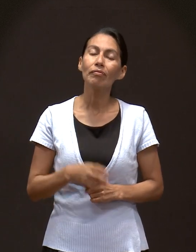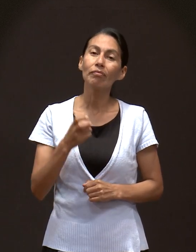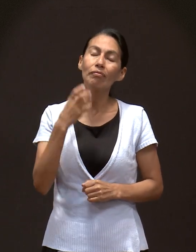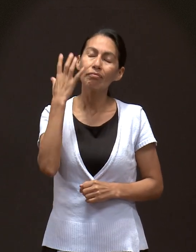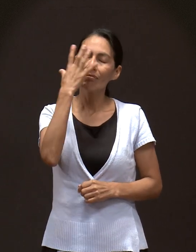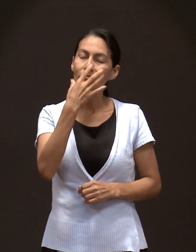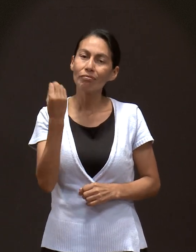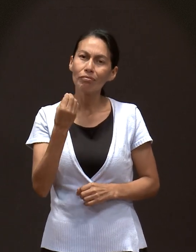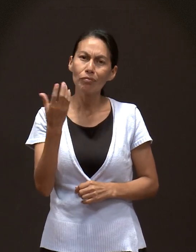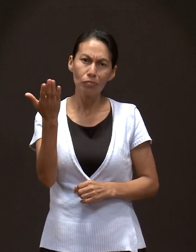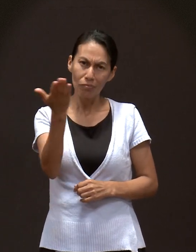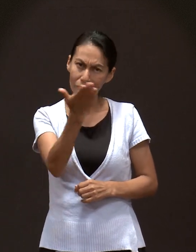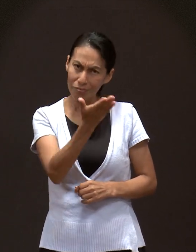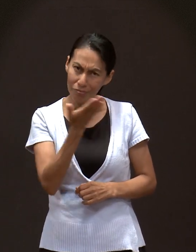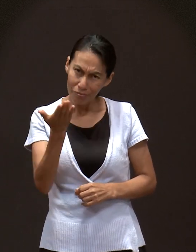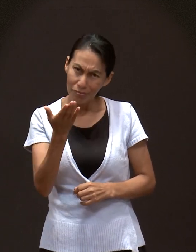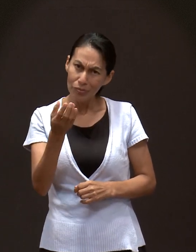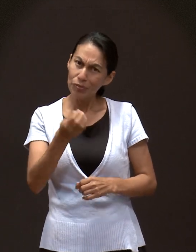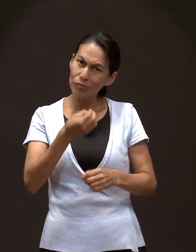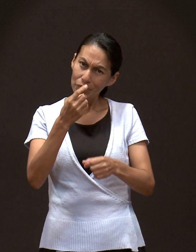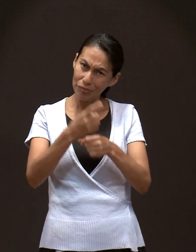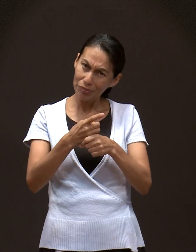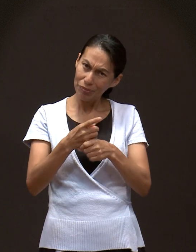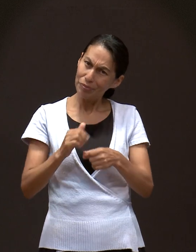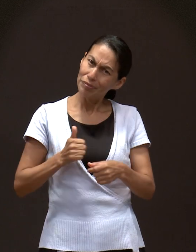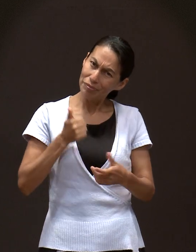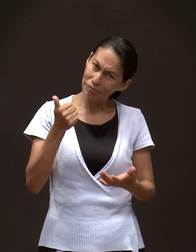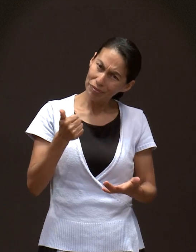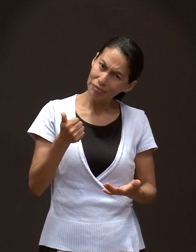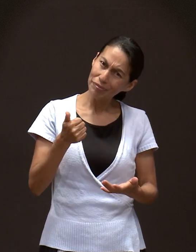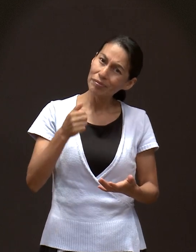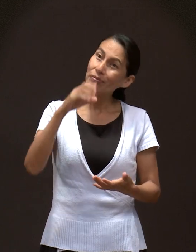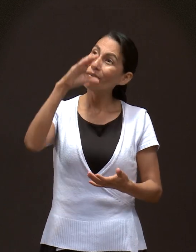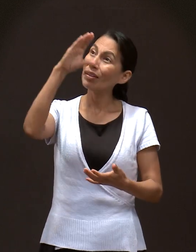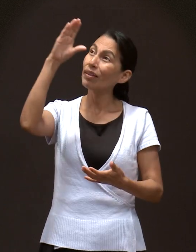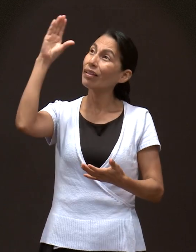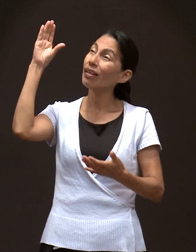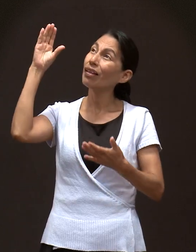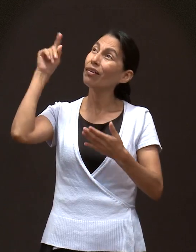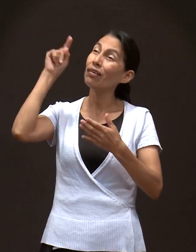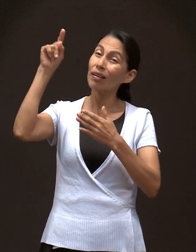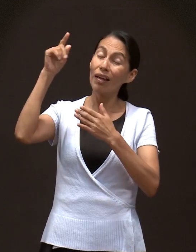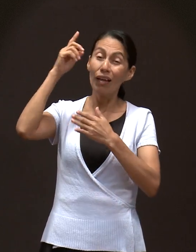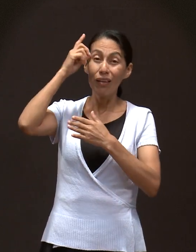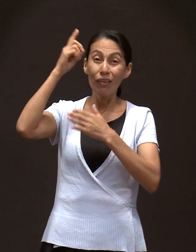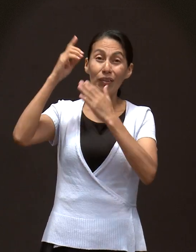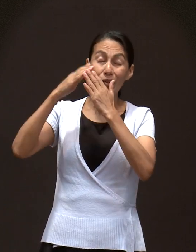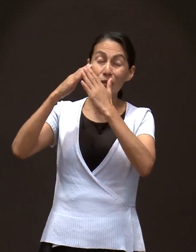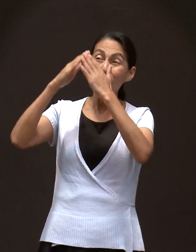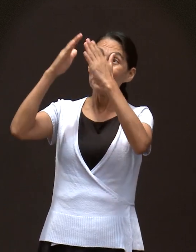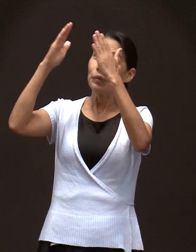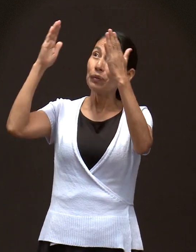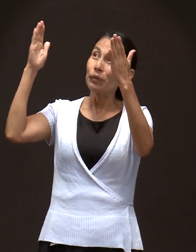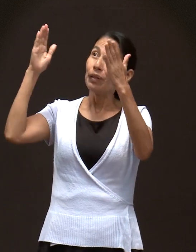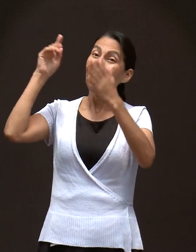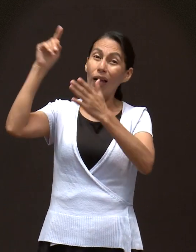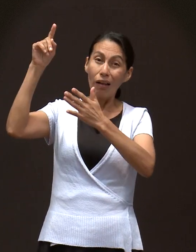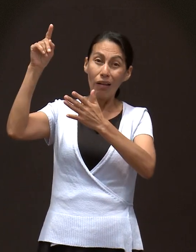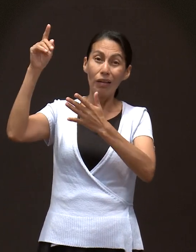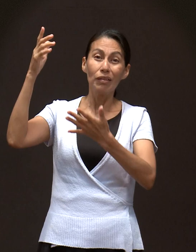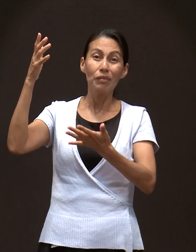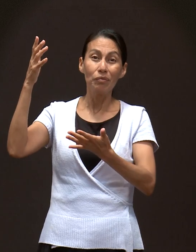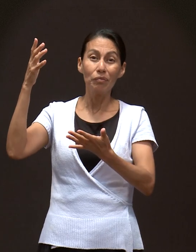Qué hermoso, queridos. Todos podemos aprovechar esa oportunidad. Está abierta la puerta del cielo. Está abierta.